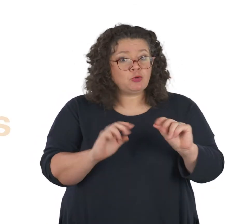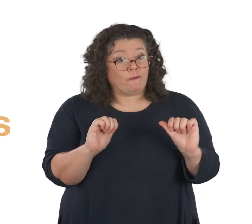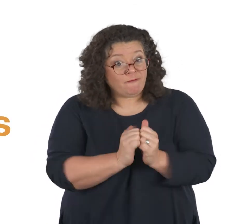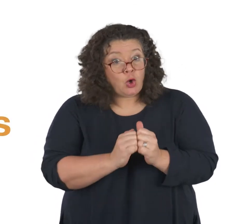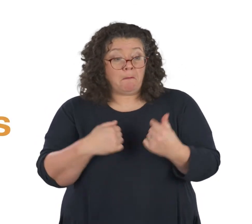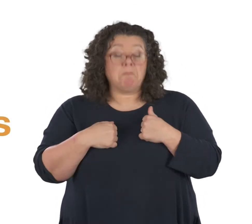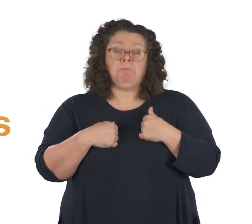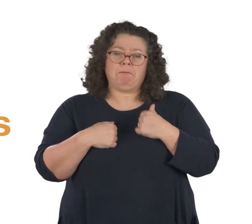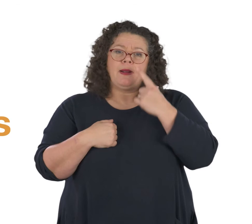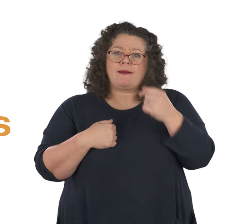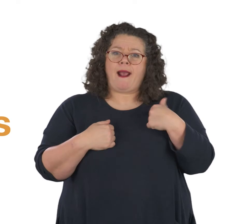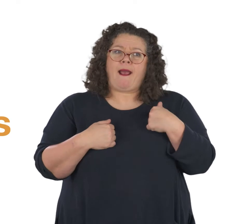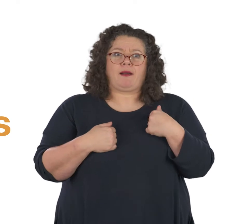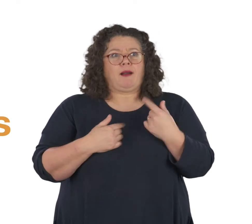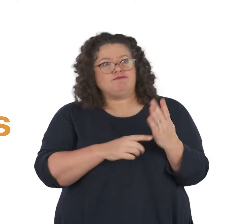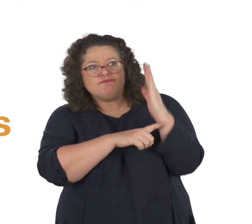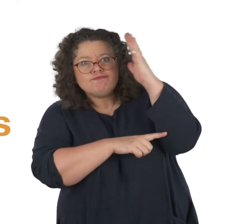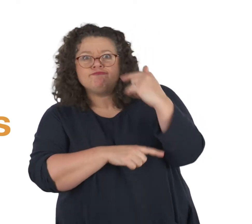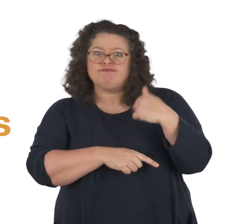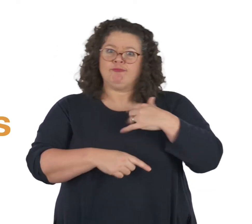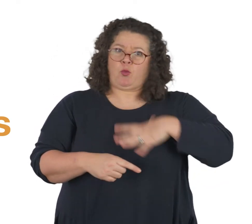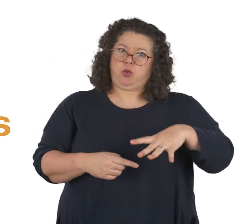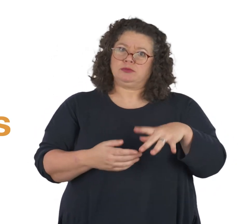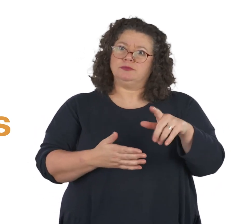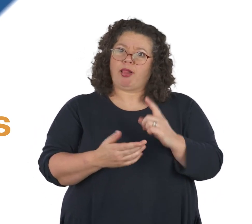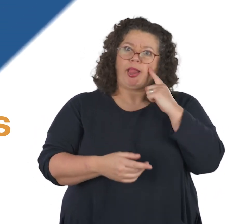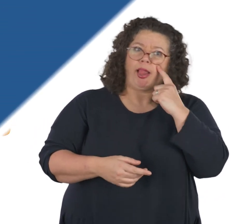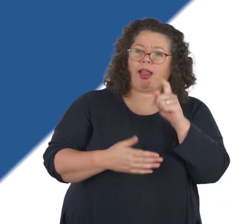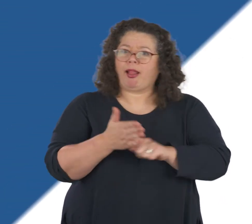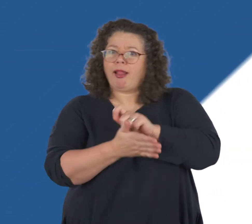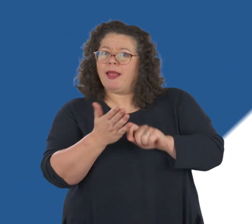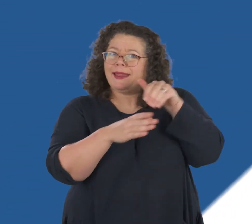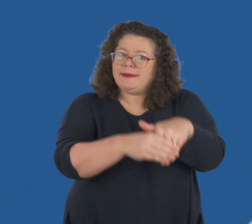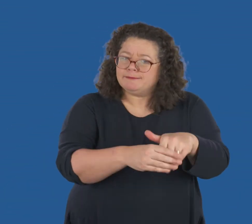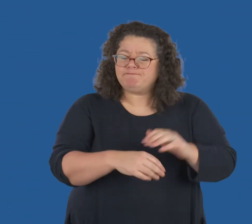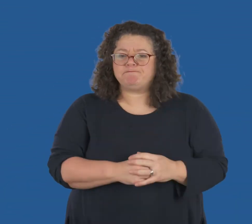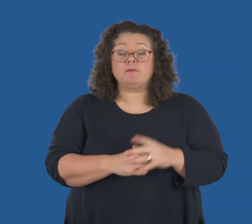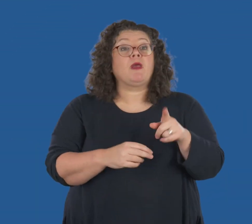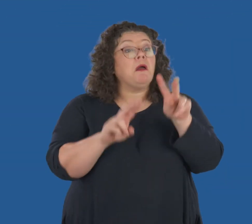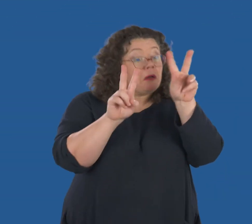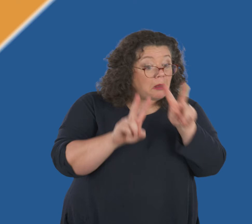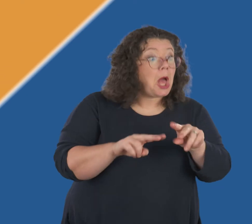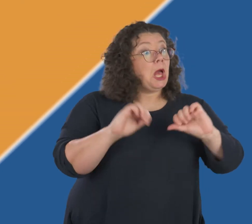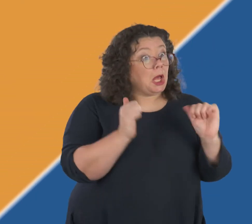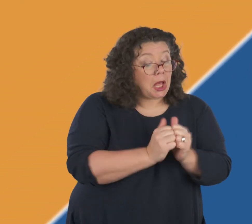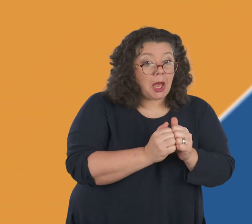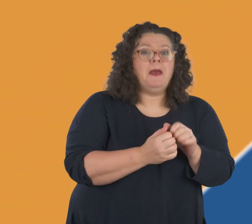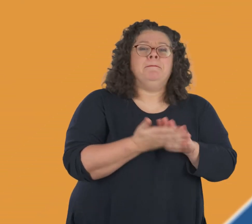i gadarnhau eich bod yn gymwys i sefyll yn yr etholiad. Unwaith y byddwch wedi cadarnhau eich cymhwysedd ac